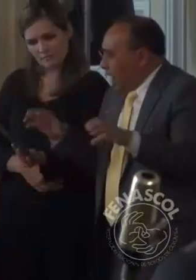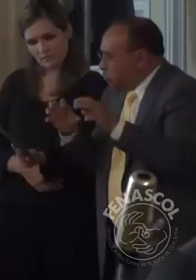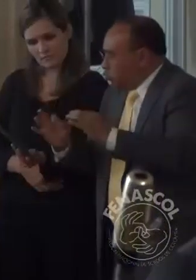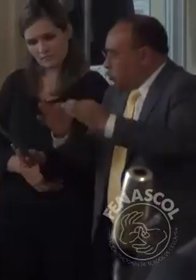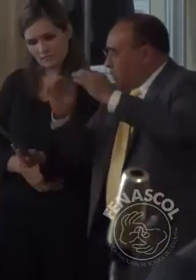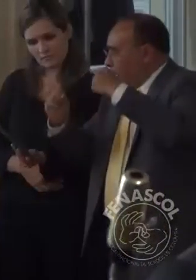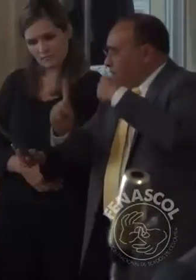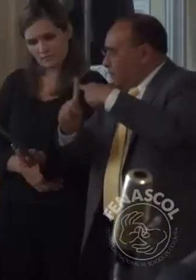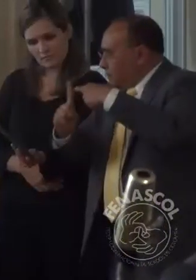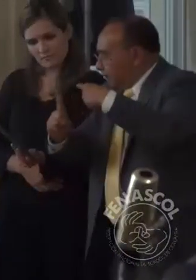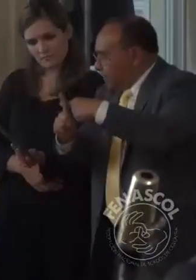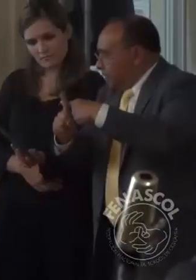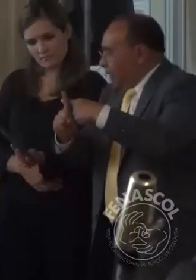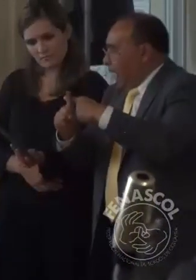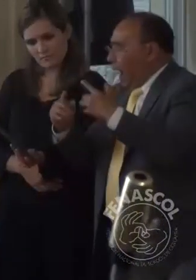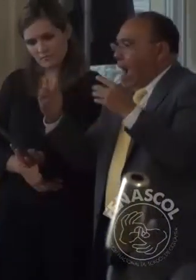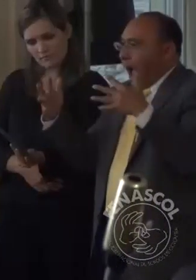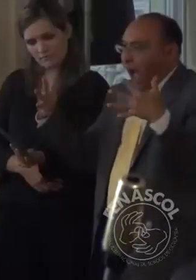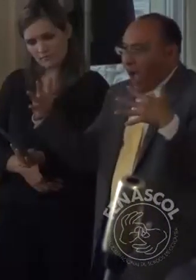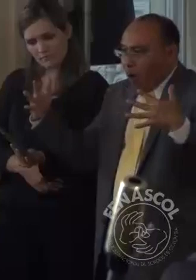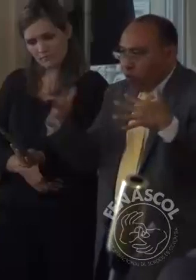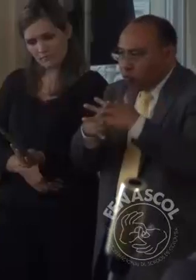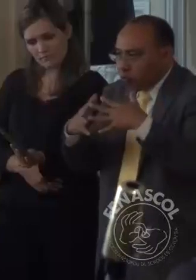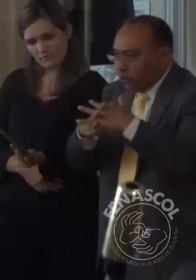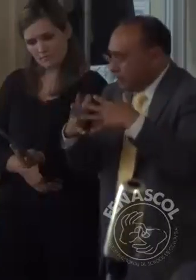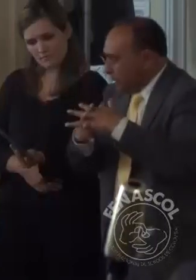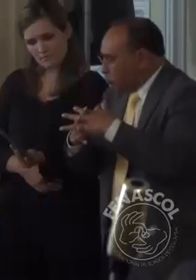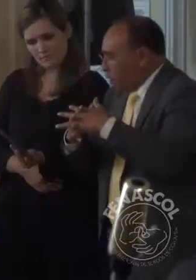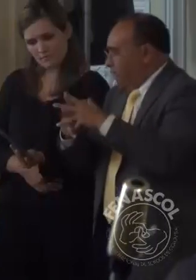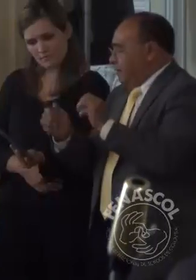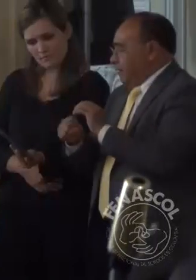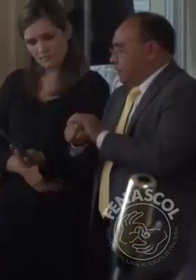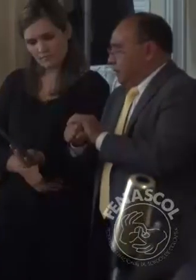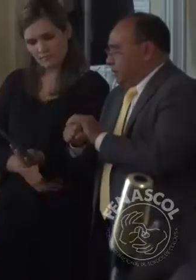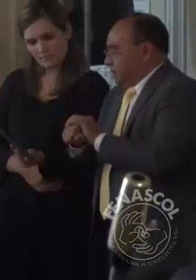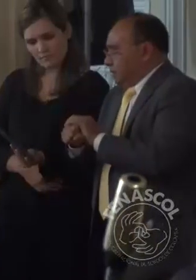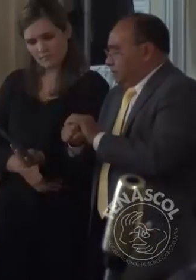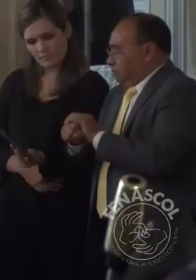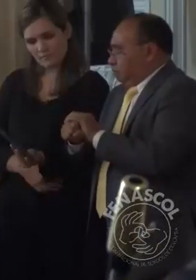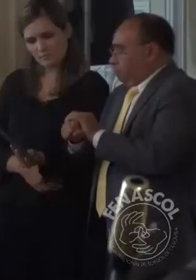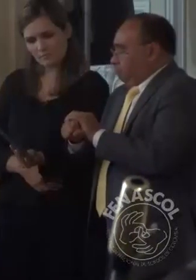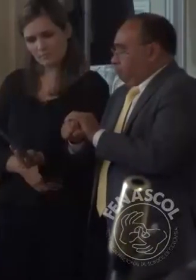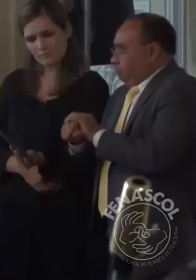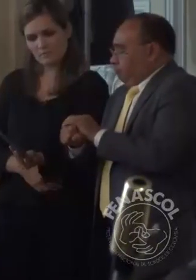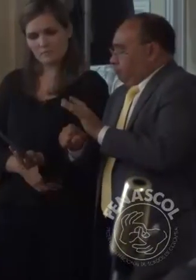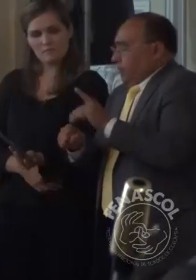de inclusión, acciones afirmativas, ajustes razonables.